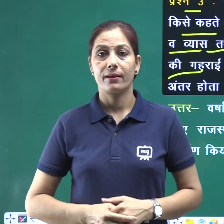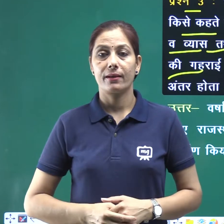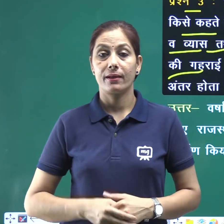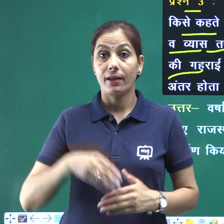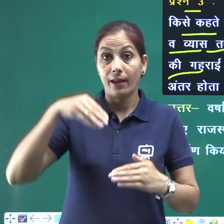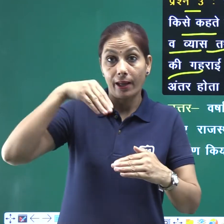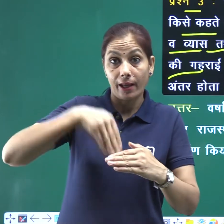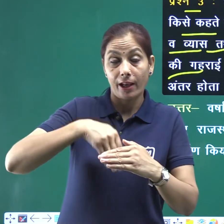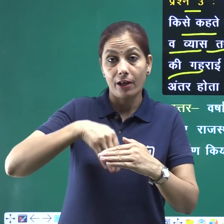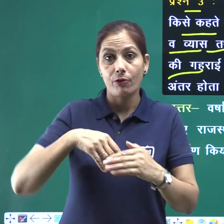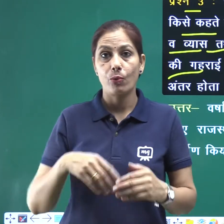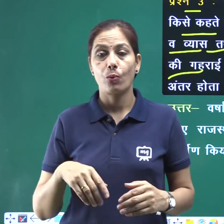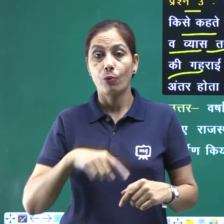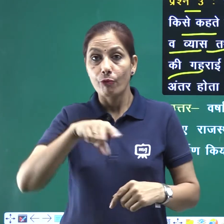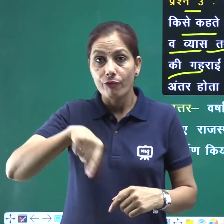गहराई व व्यास में